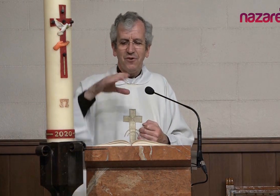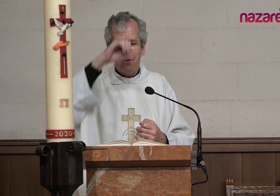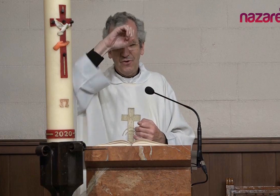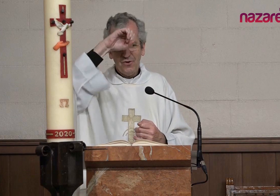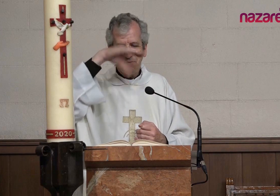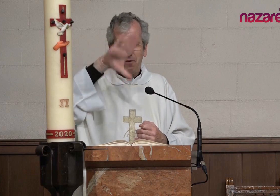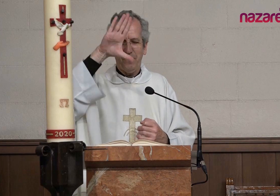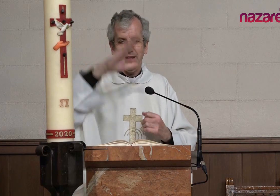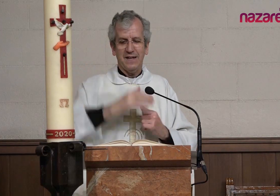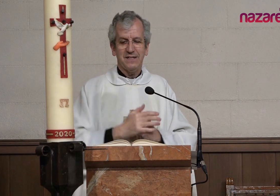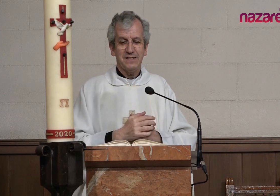dijeron los profetas.